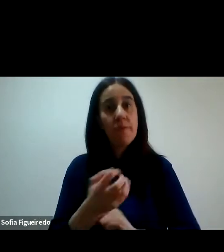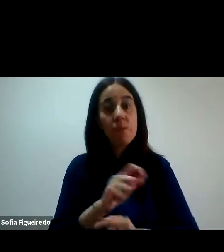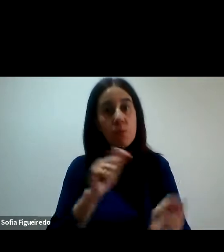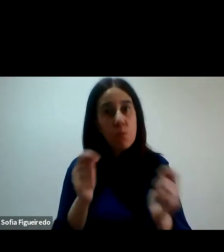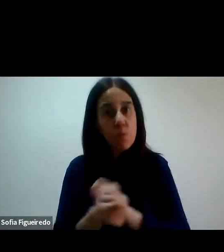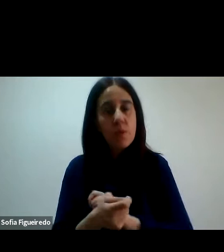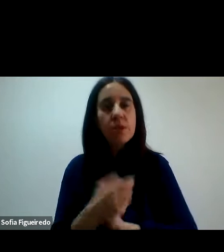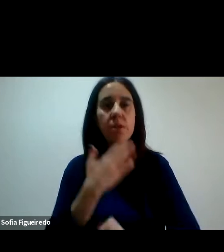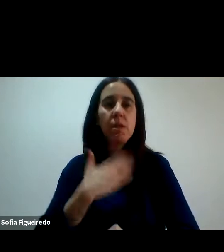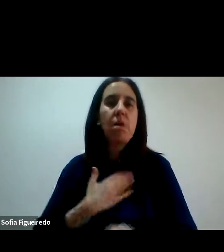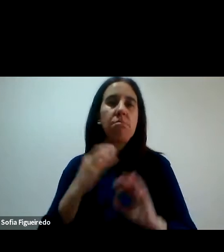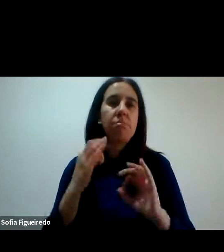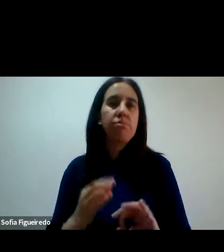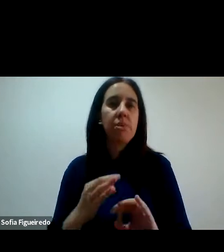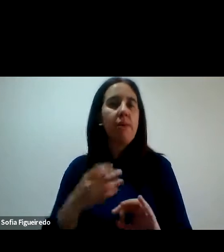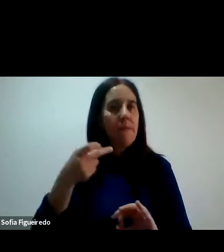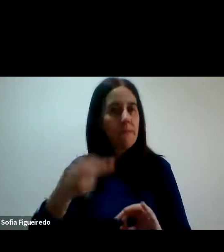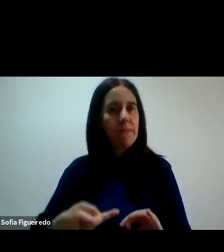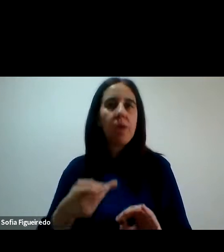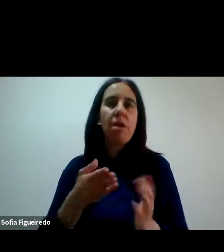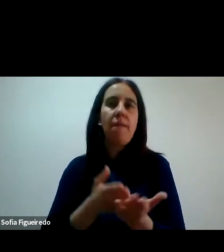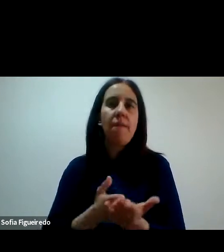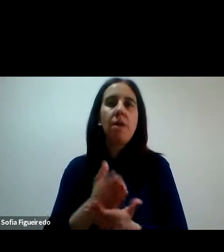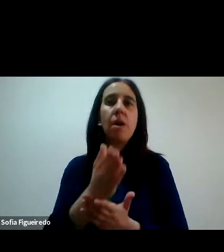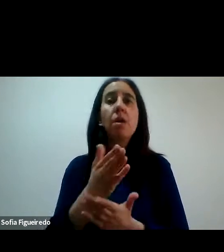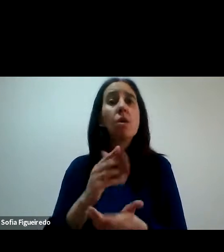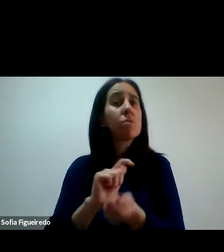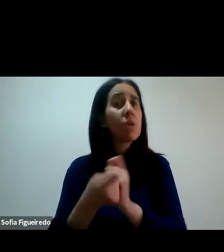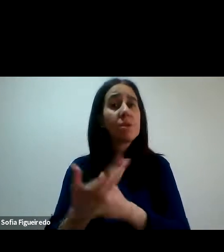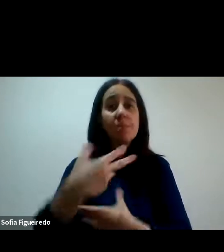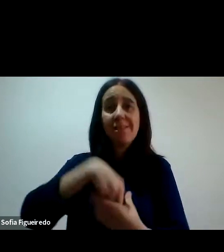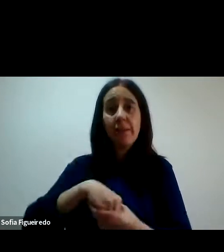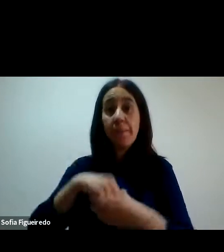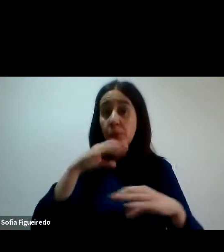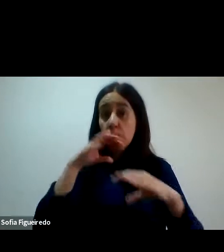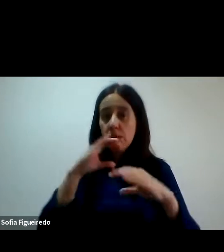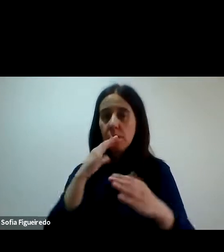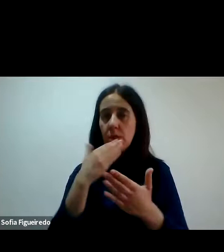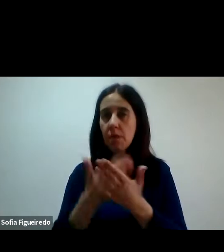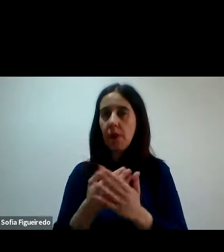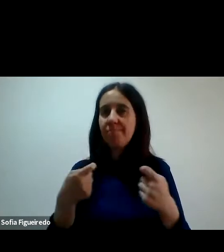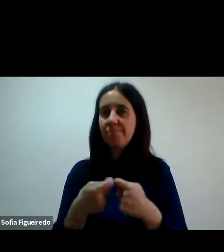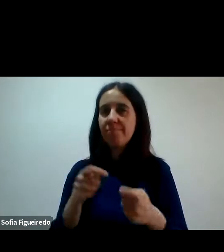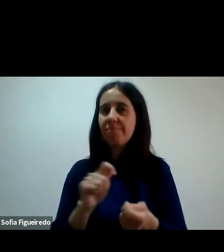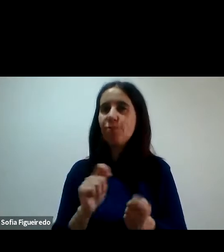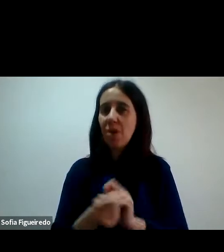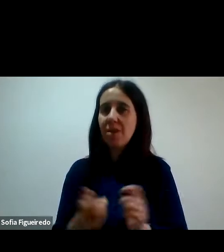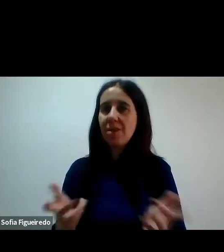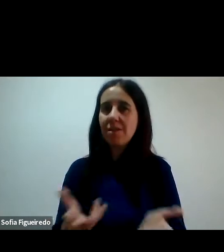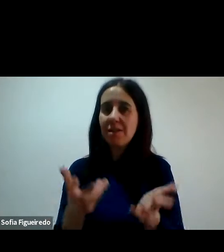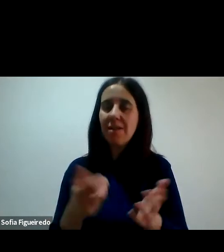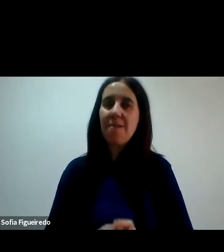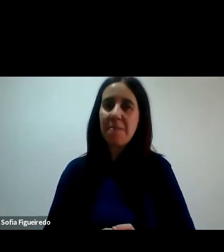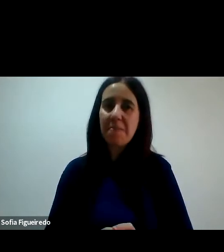veio efetivamente para ficar e nós temos que fazer parte dessa mudança. E a comunicação serve muitíssimo para essa mudança.